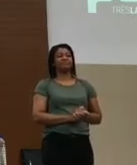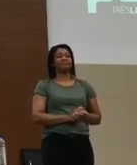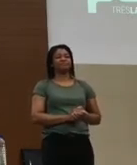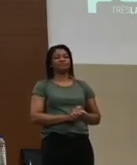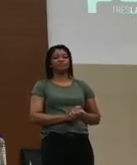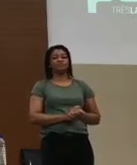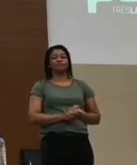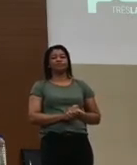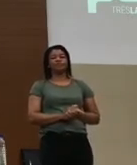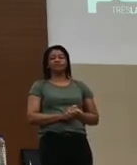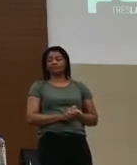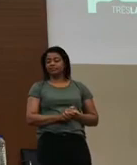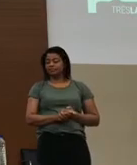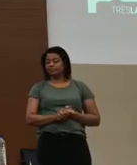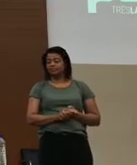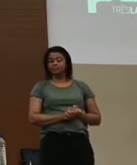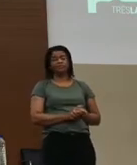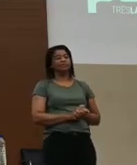Bem,